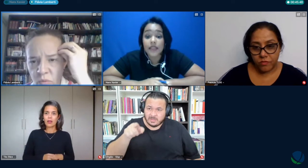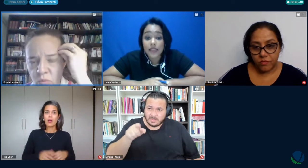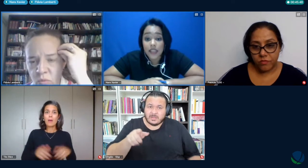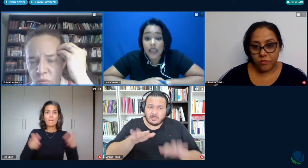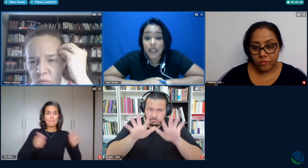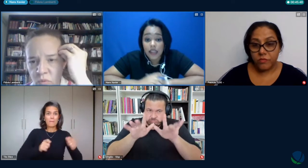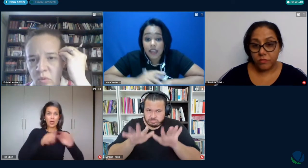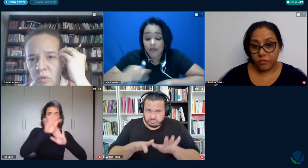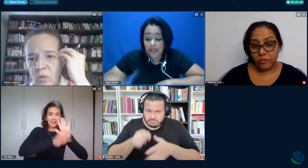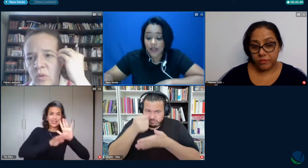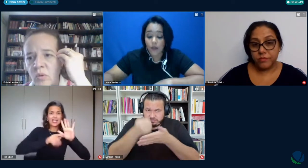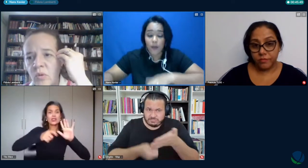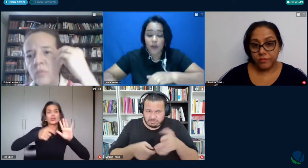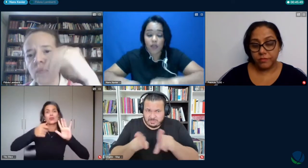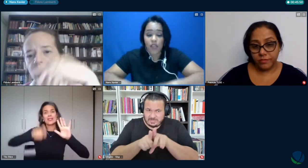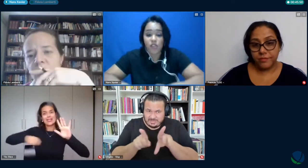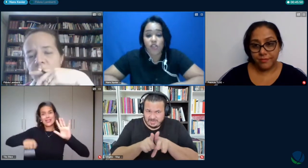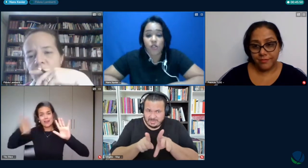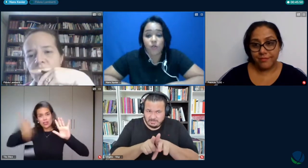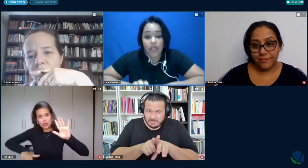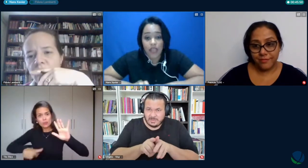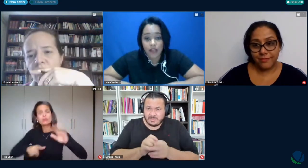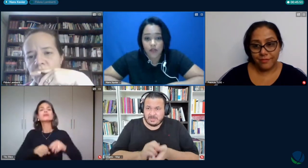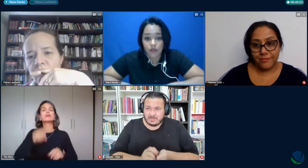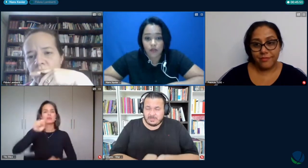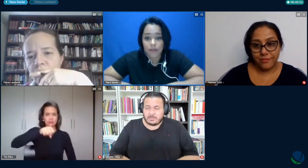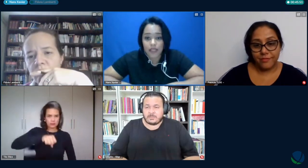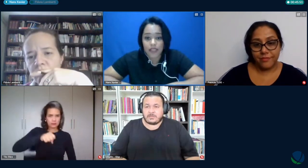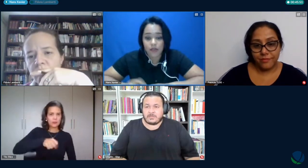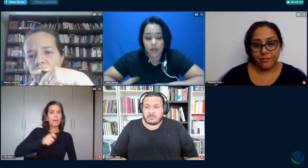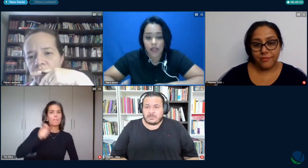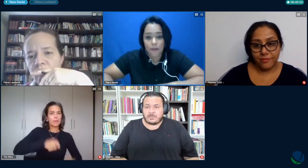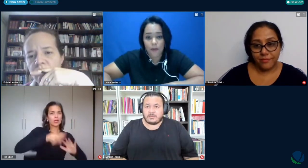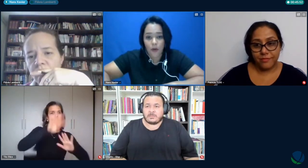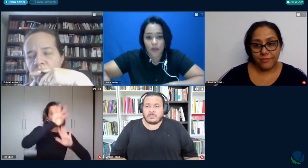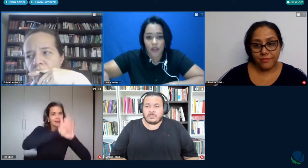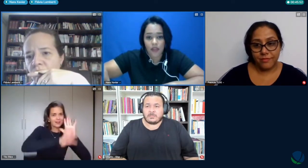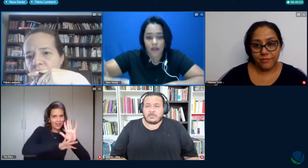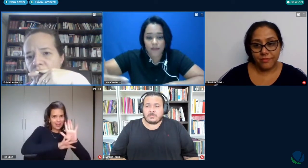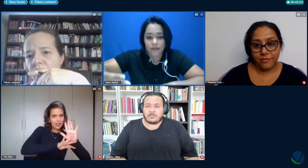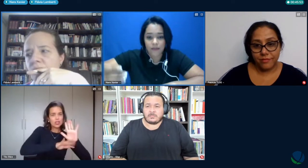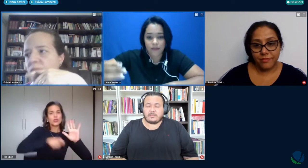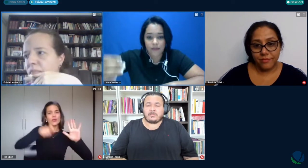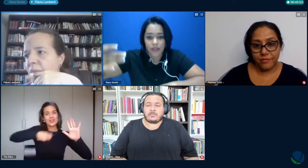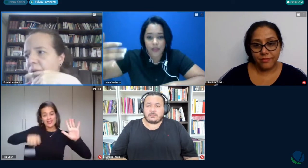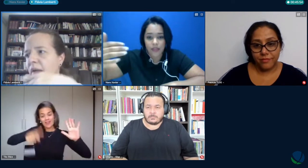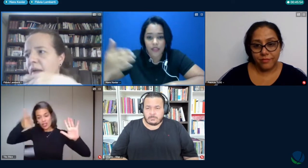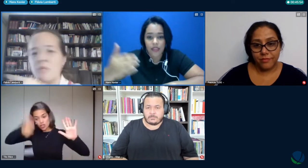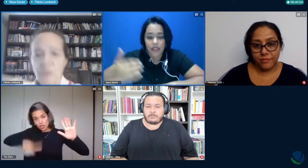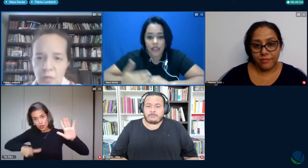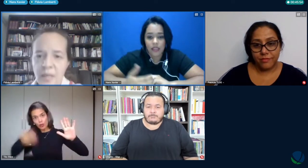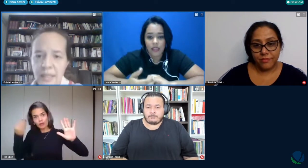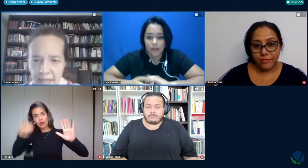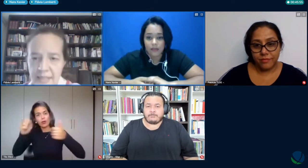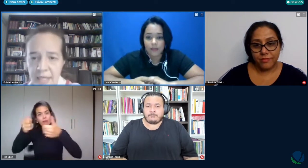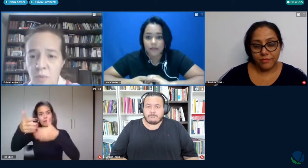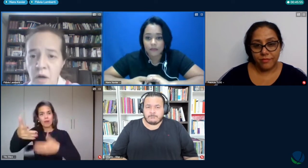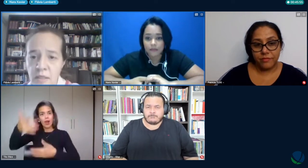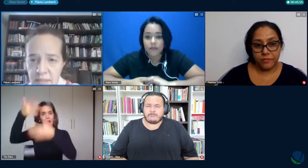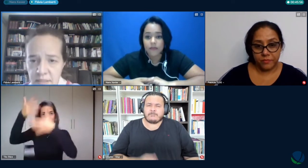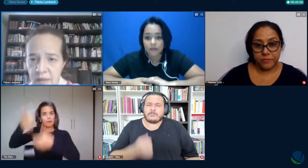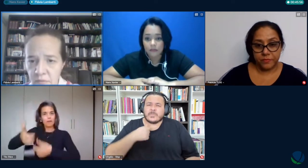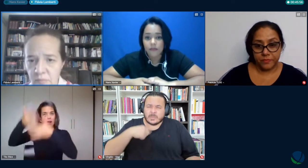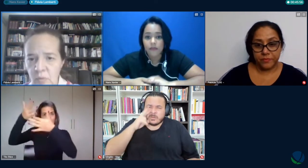redigiu... Sim, através... Eu posso redigir um texto e passar no teleprompter. Eu vi que